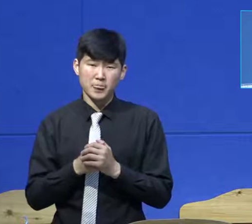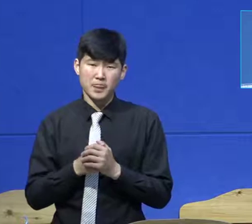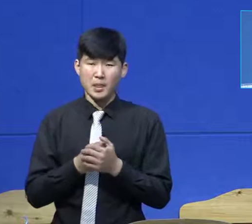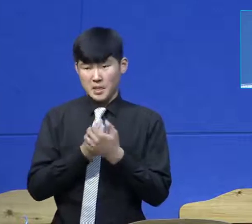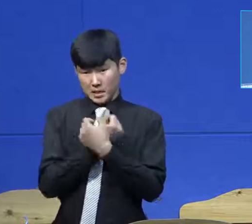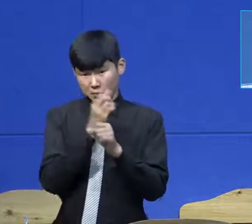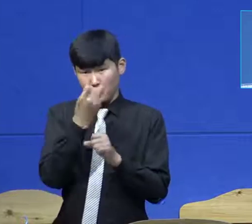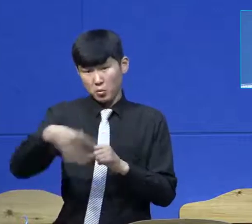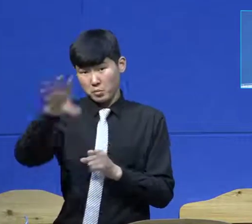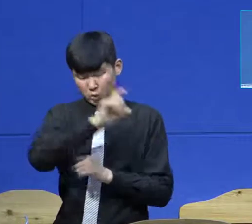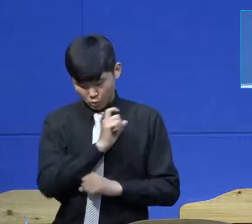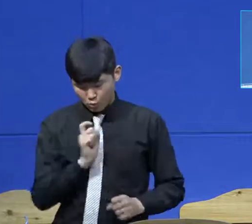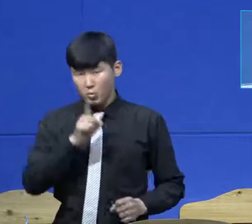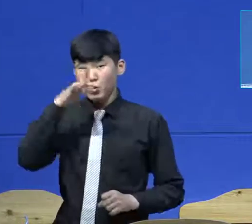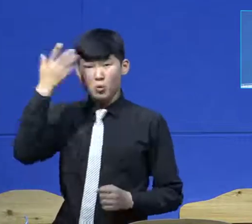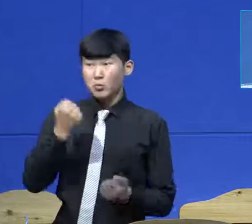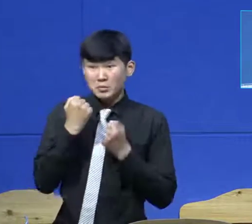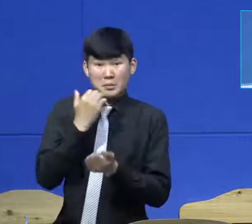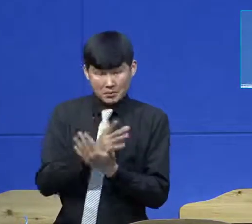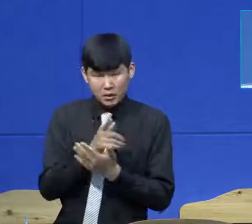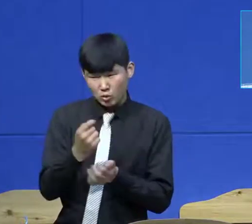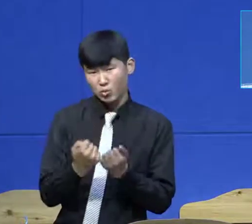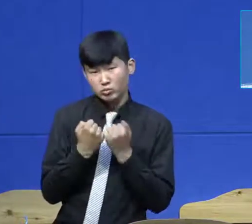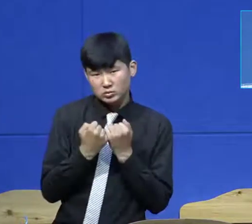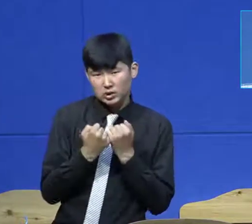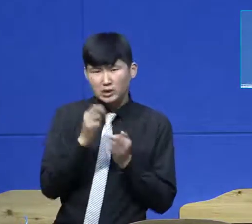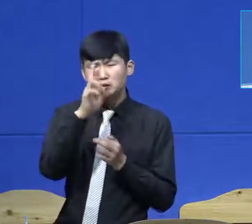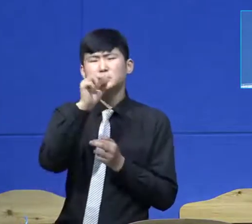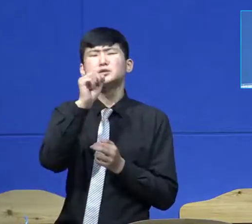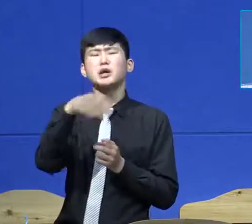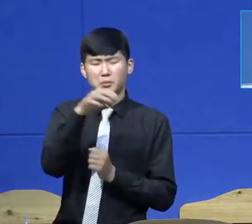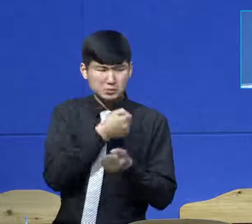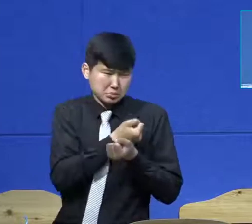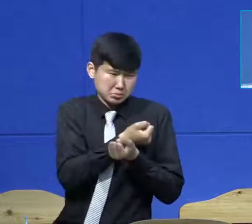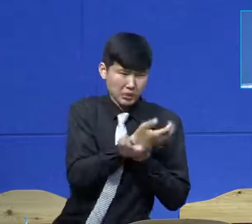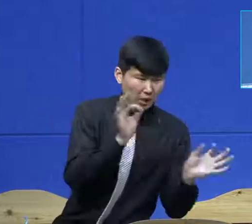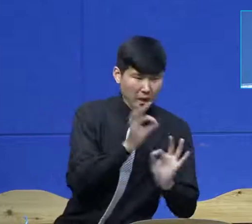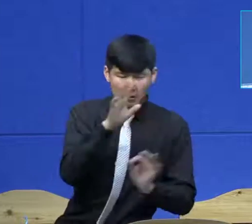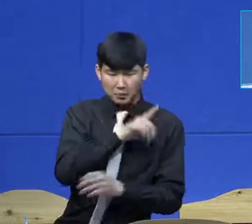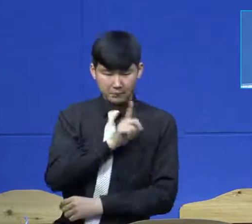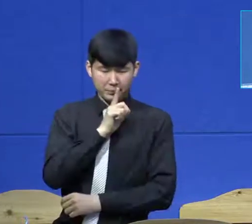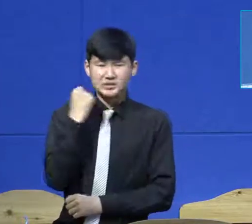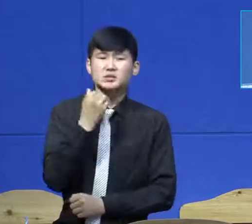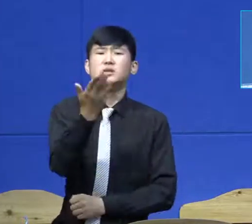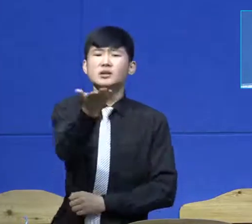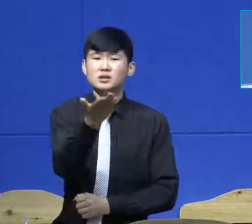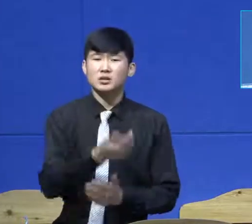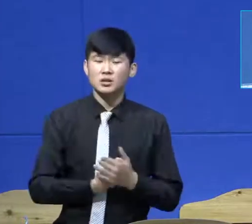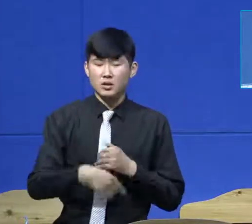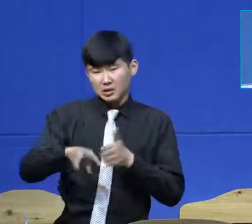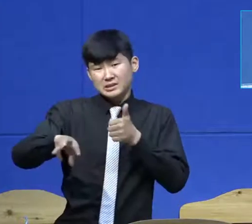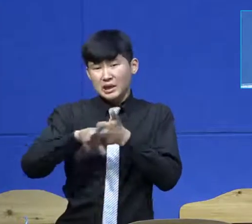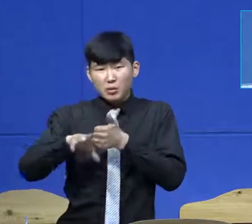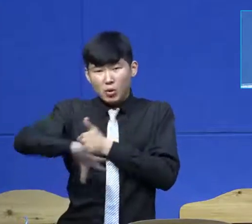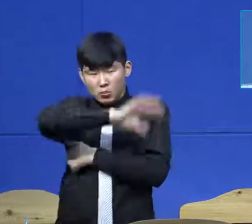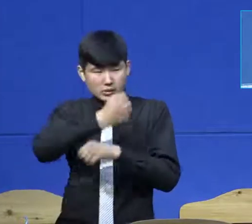аврагдаж буй бидний хувьд бурхны хүч байхад энэ хүчийг яаж бид нар тараахгүй байж чадах юм бэ? Энэ сайн мэдээ бол бүх